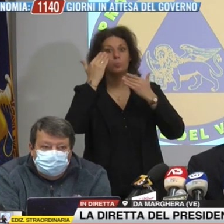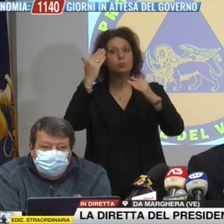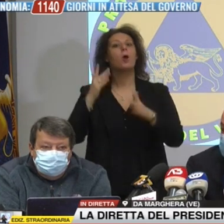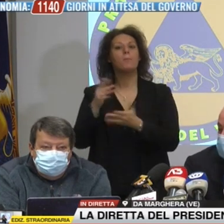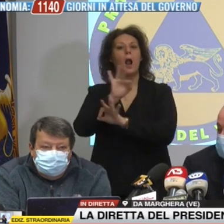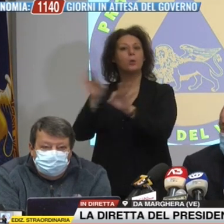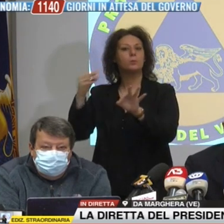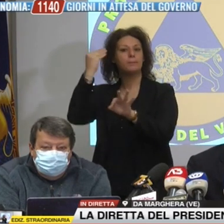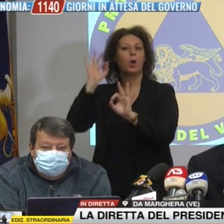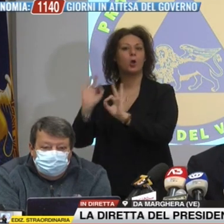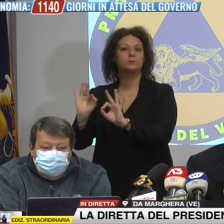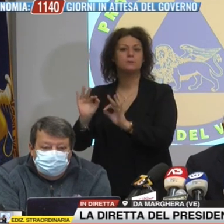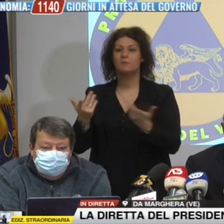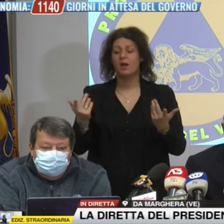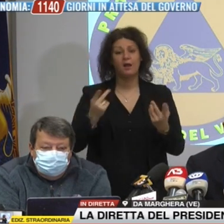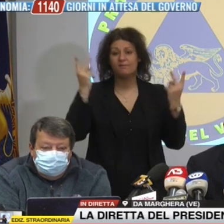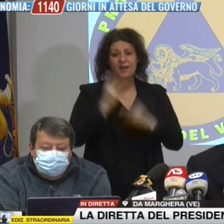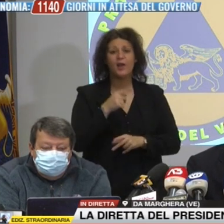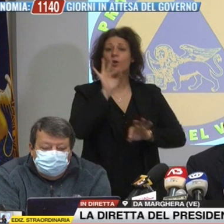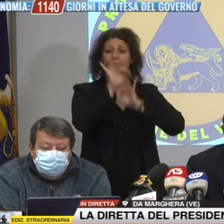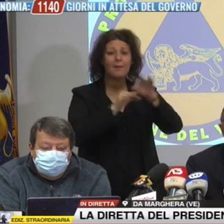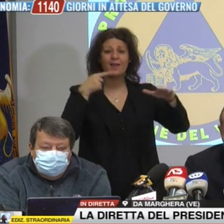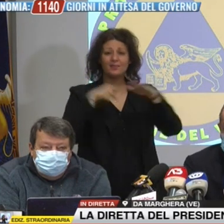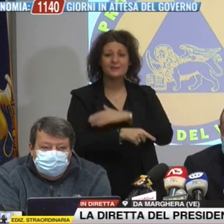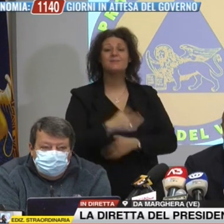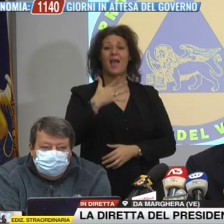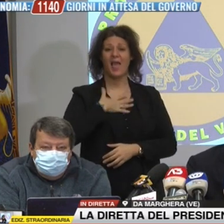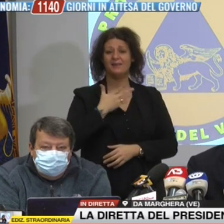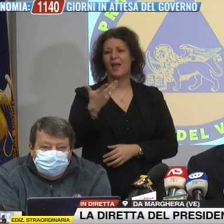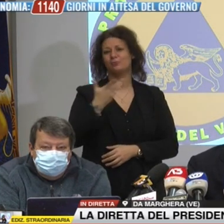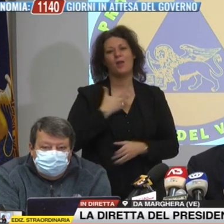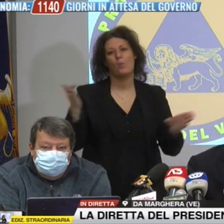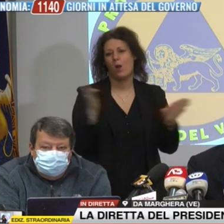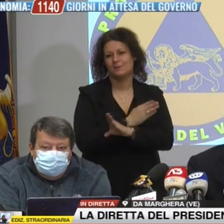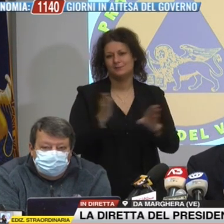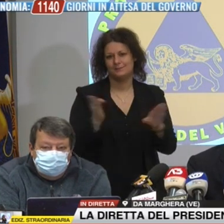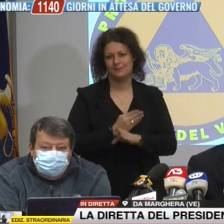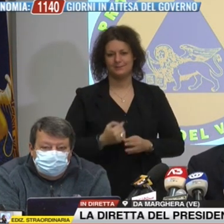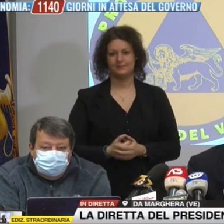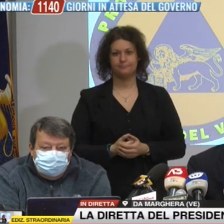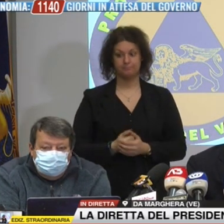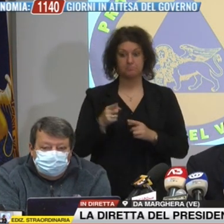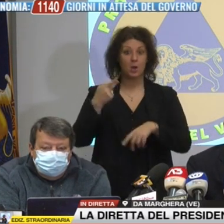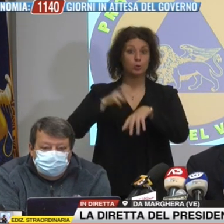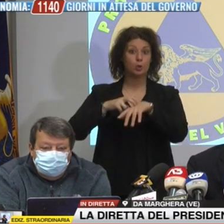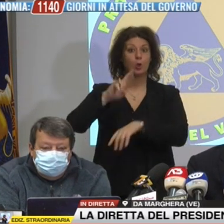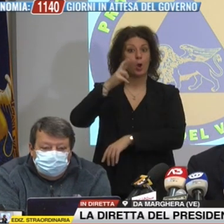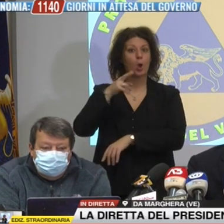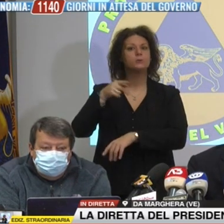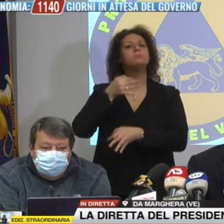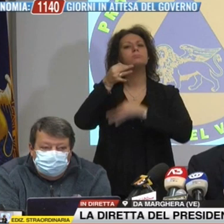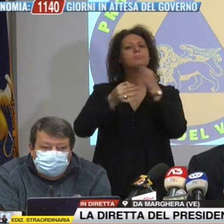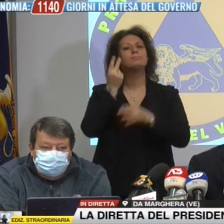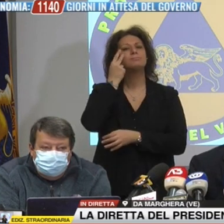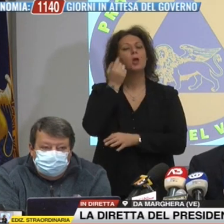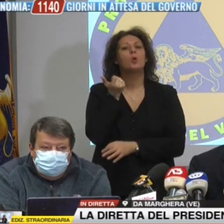verità è che nelle terapie intensive entra di tutto. Poi il dottor Rosi vi dirà anche quali sono i numeri poi e